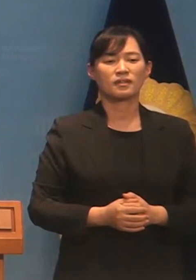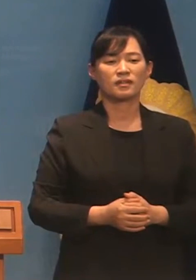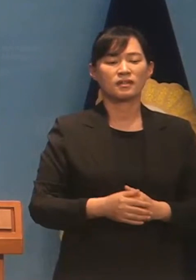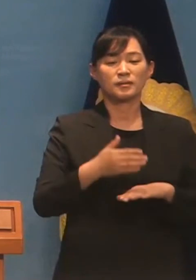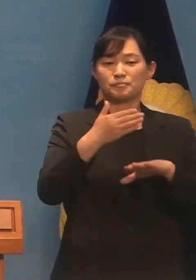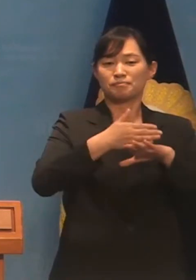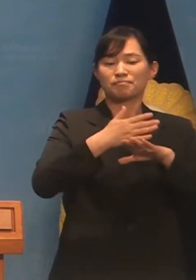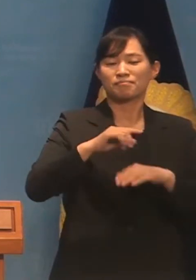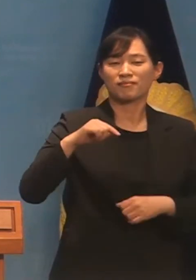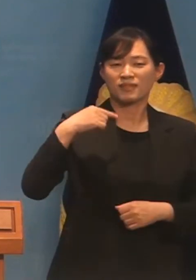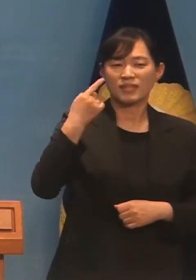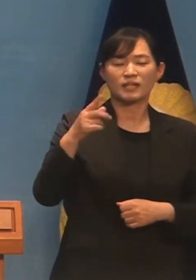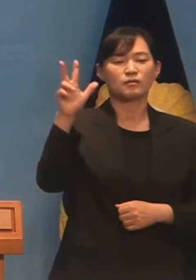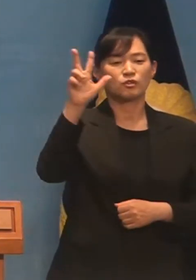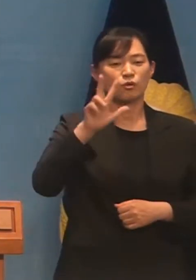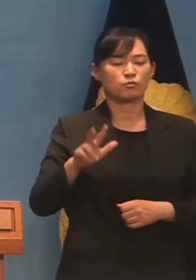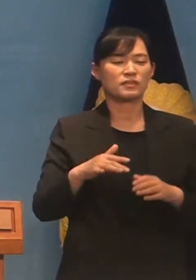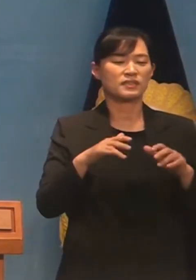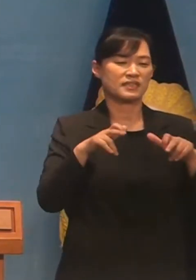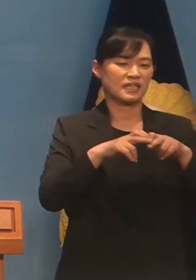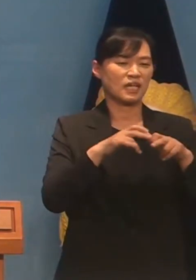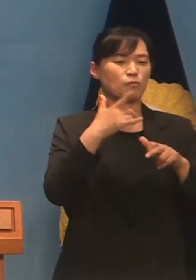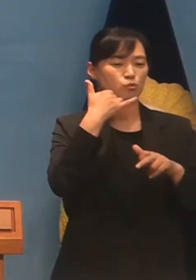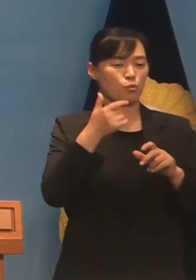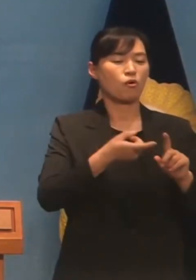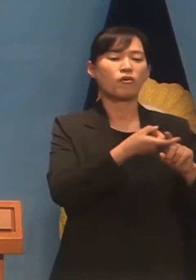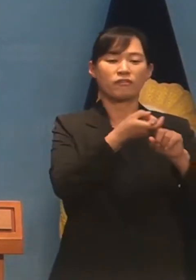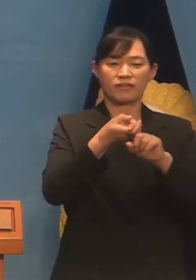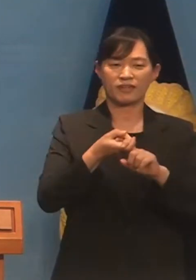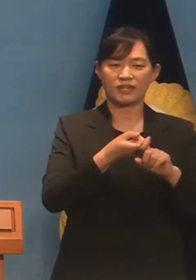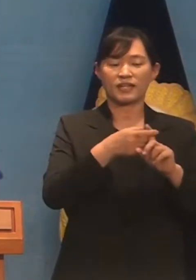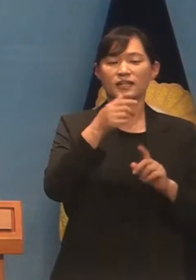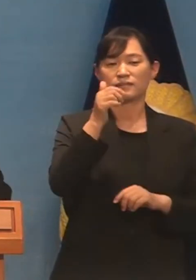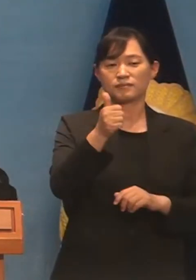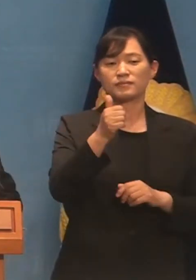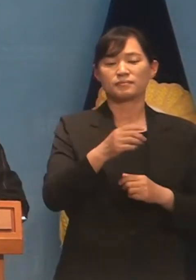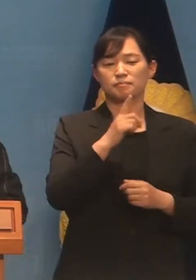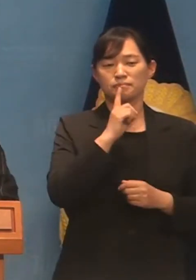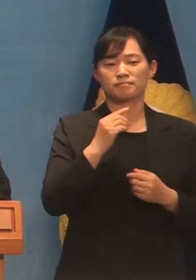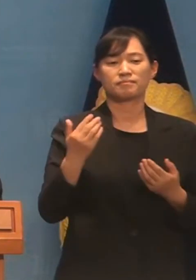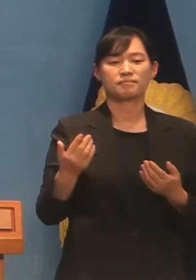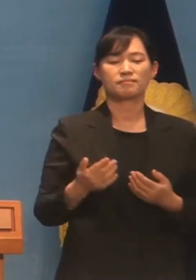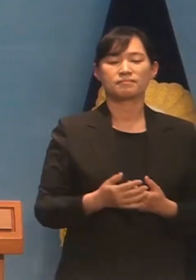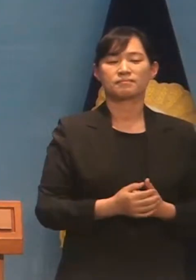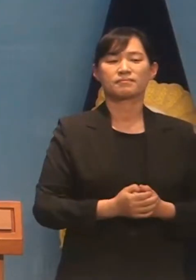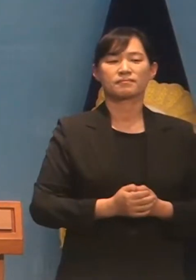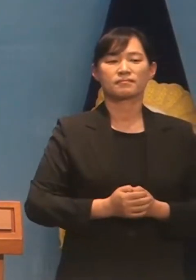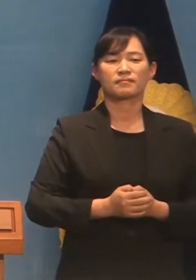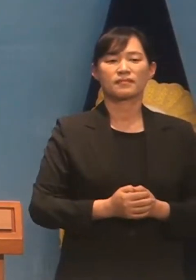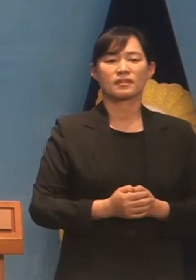감사합니다. 다음으로는 전국장애인 공무연대의 김종옥 위원장님 발언 들어보시도록 하겠습니다.